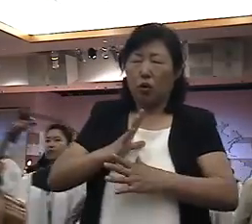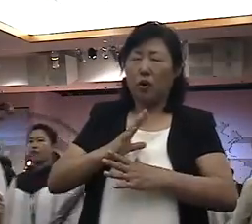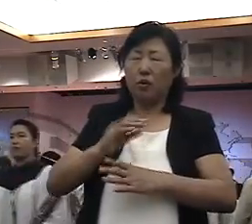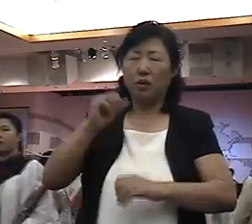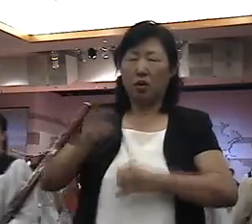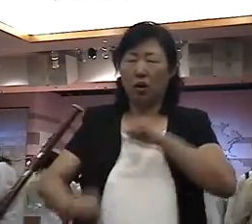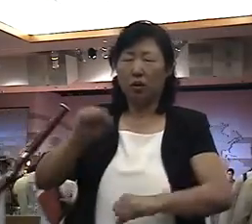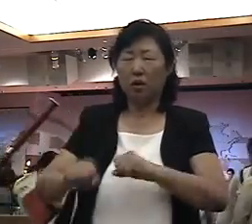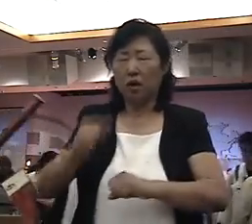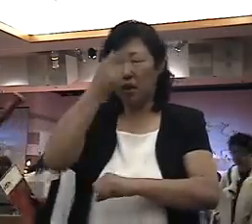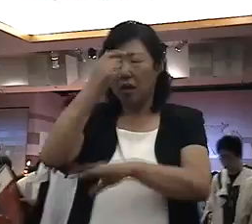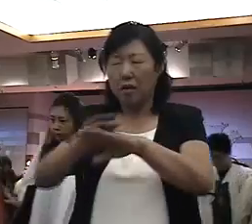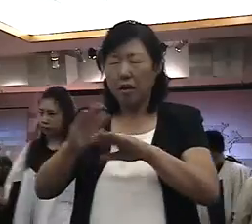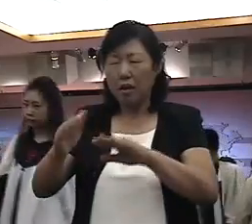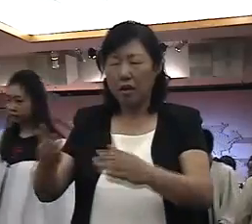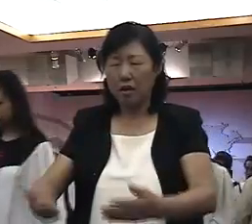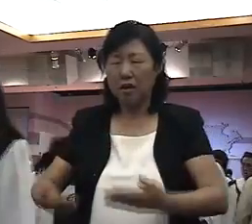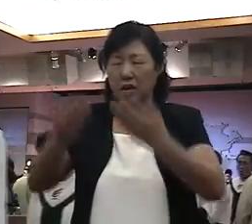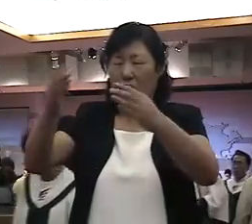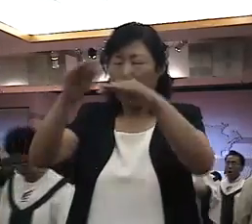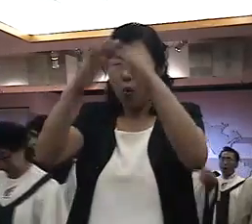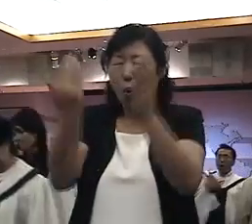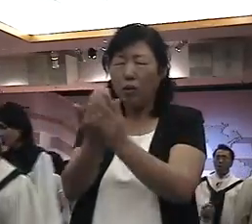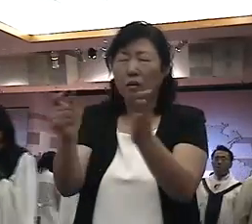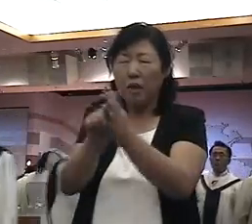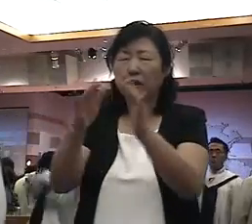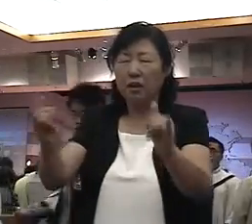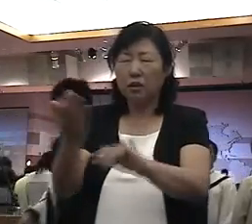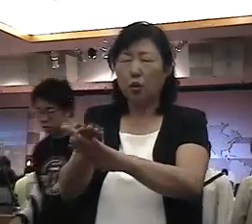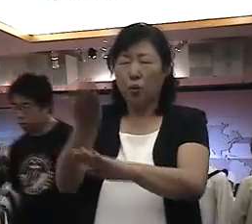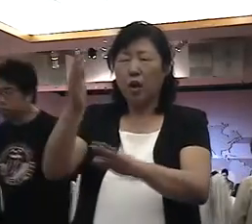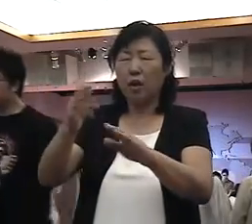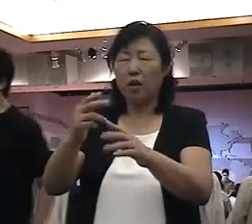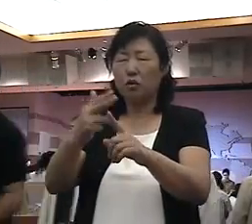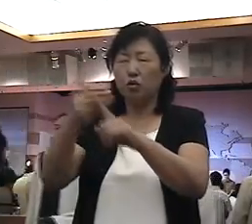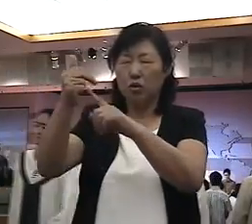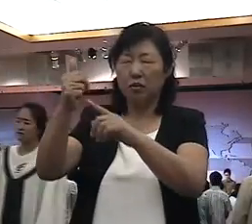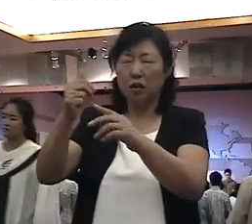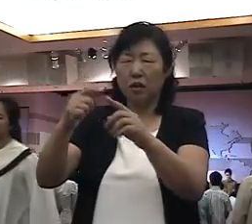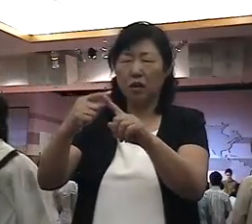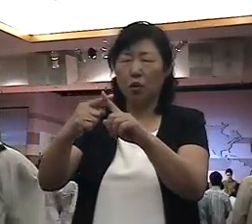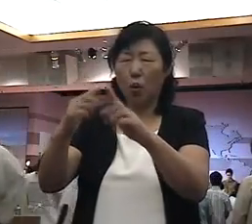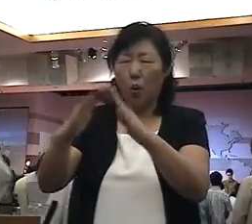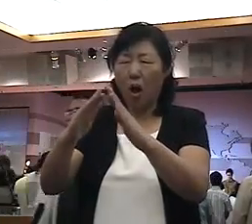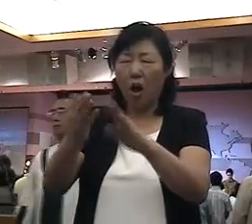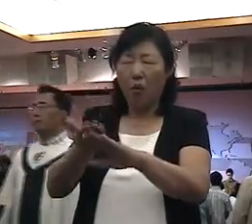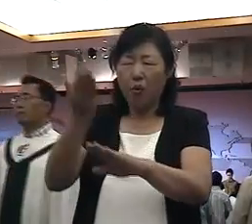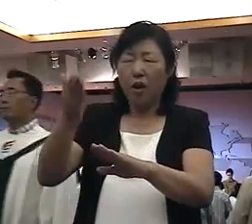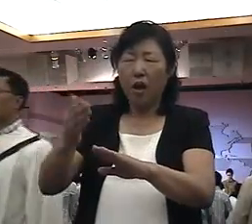오늘 예배드리는 모든 주의 백성들 위해 주님의 교회 위해 한국교회와 세계교회